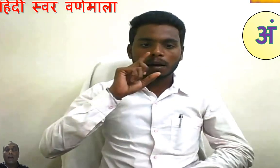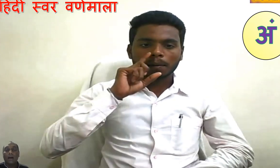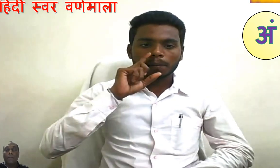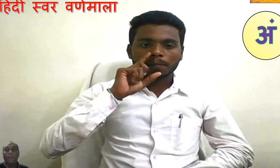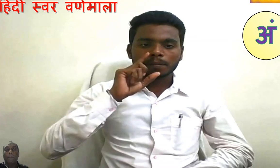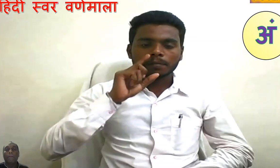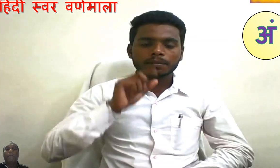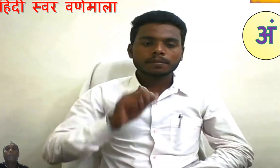प्र